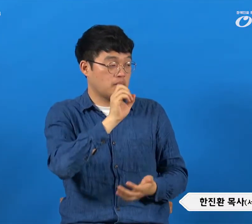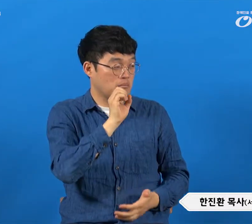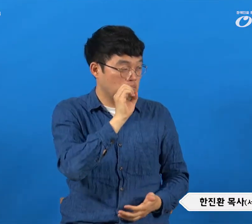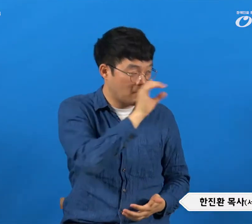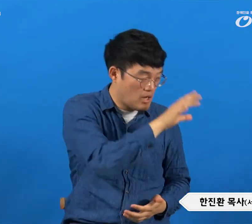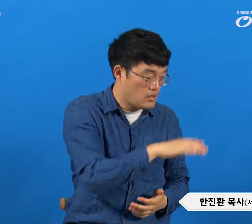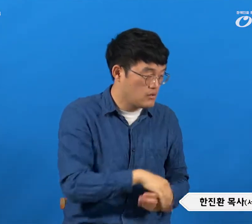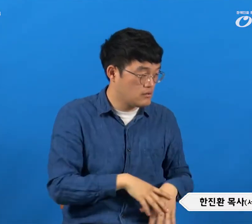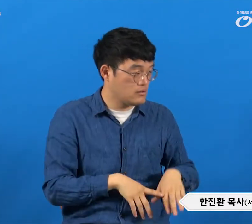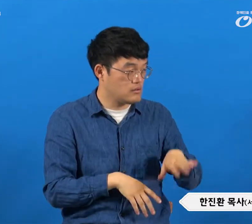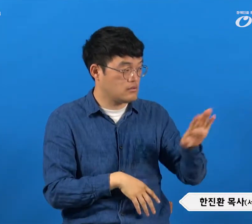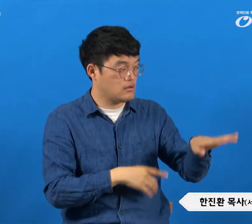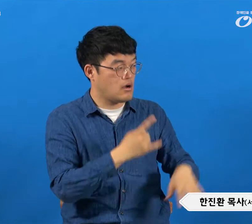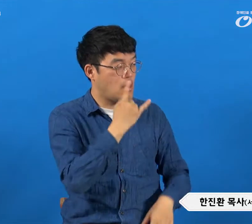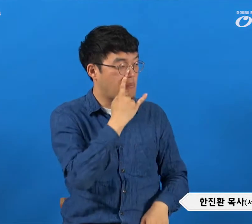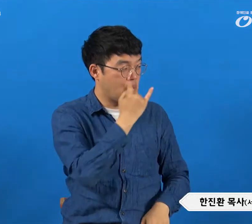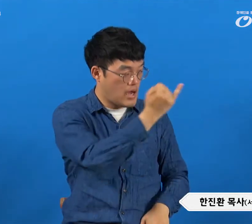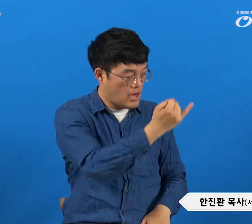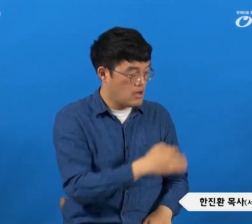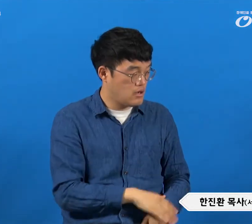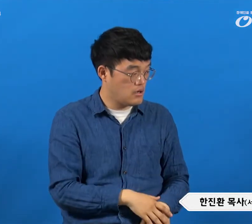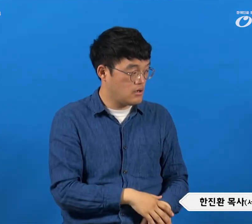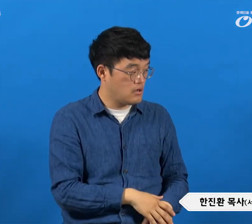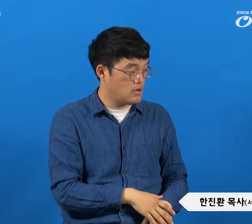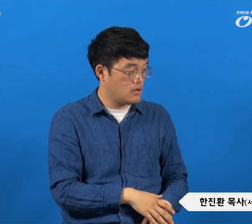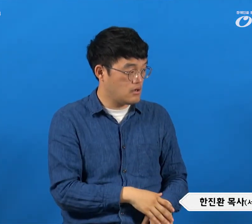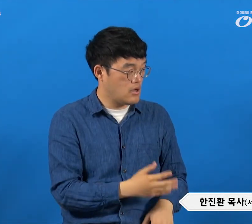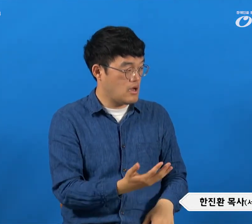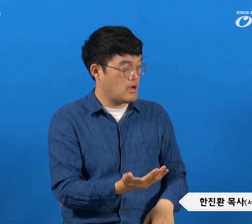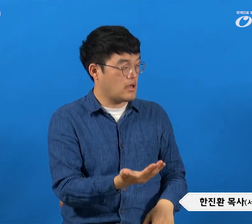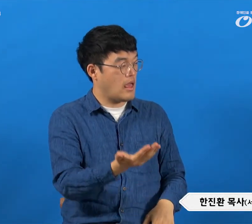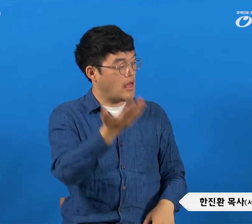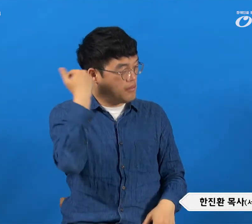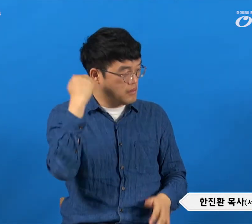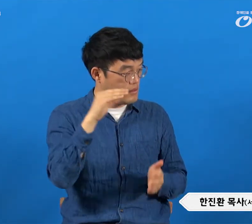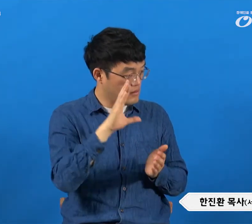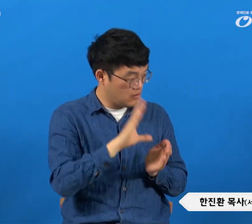흘러나왔습니다. 엄마, 그때도 이렇게 추웠습니까?